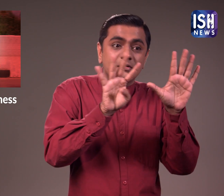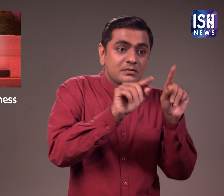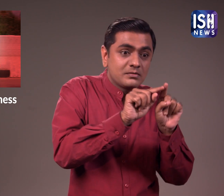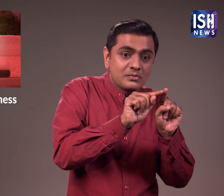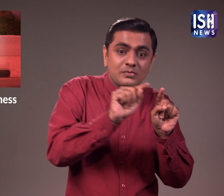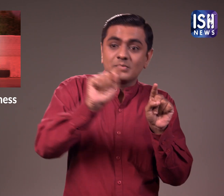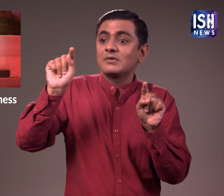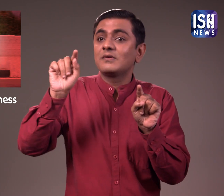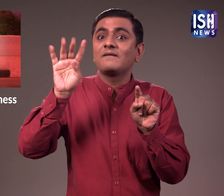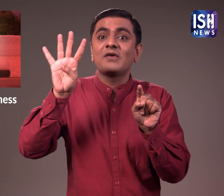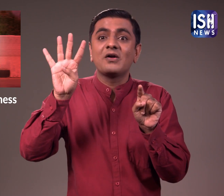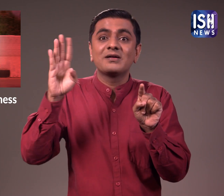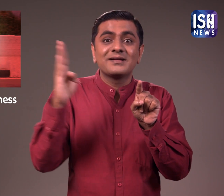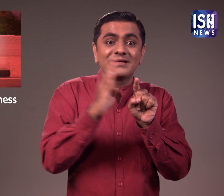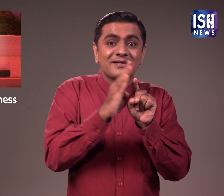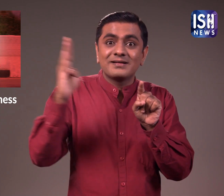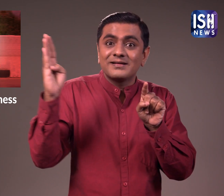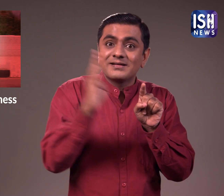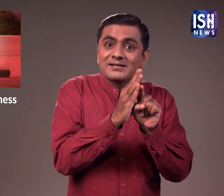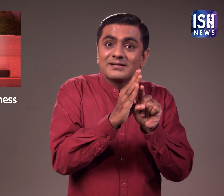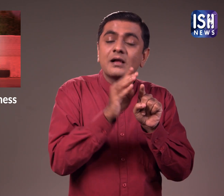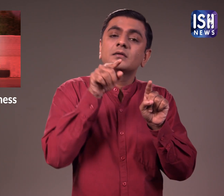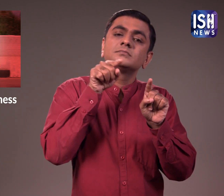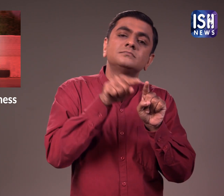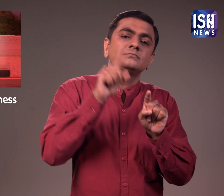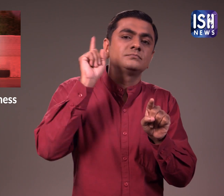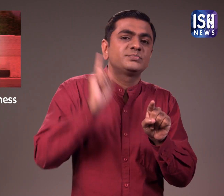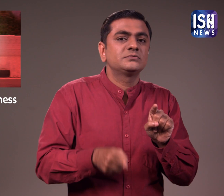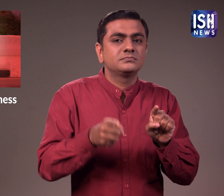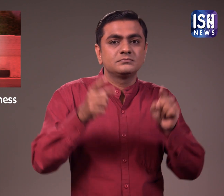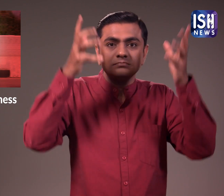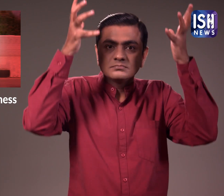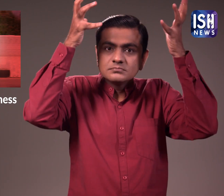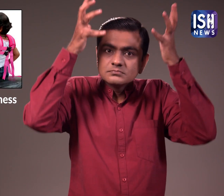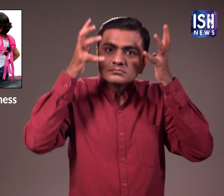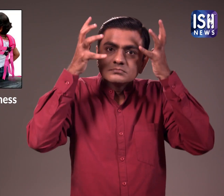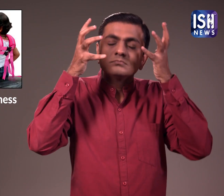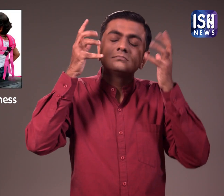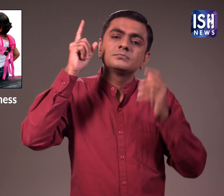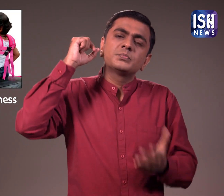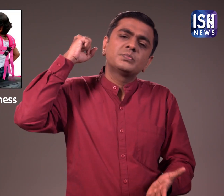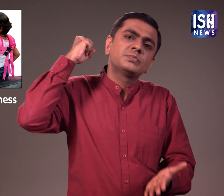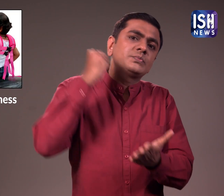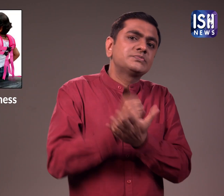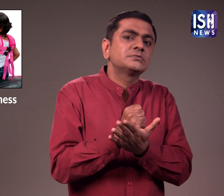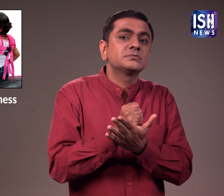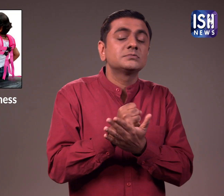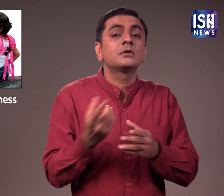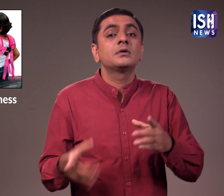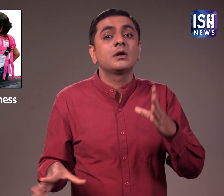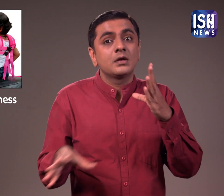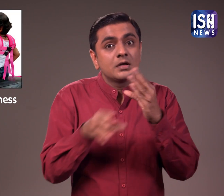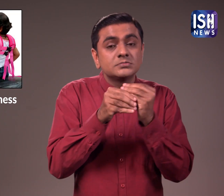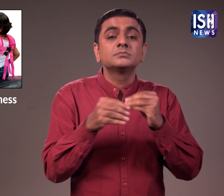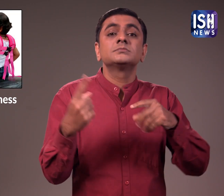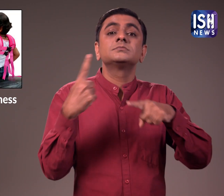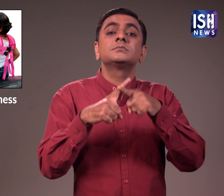उमर के बच्चे जो दो पहिया वाहन के पीछे सवारी कर रहे हैं उन्हें हेलमेट पहनना होगा और